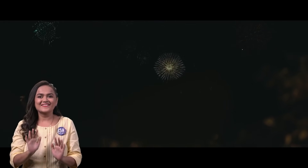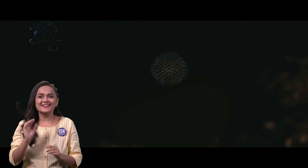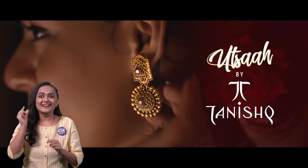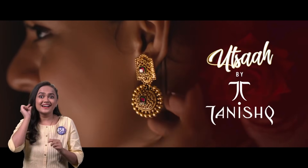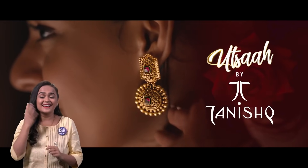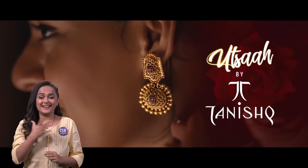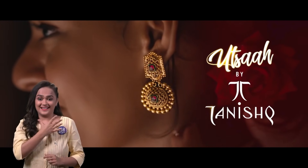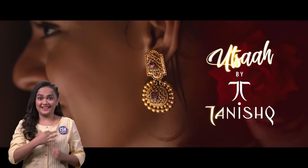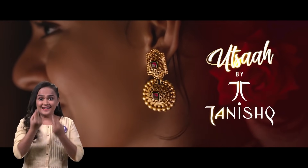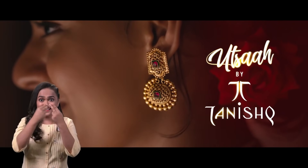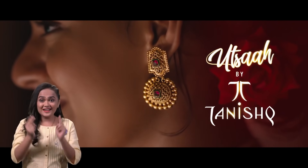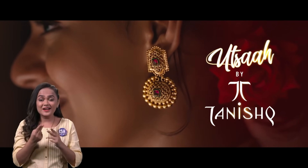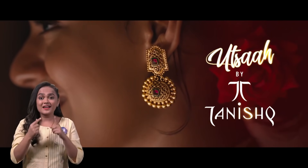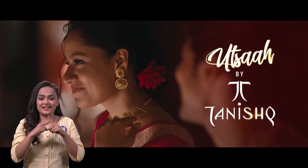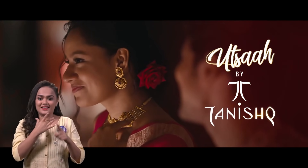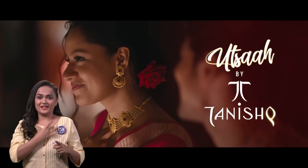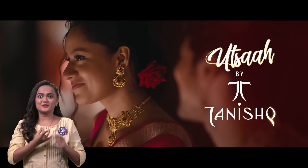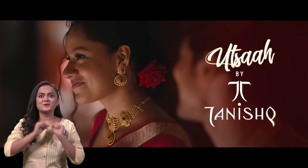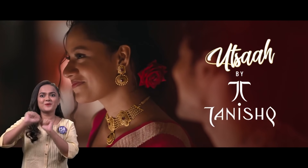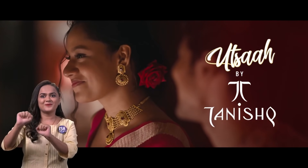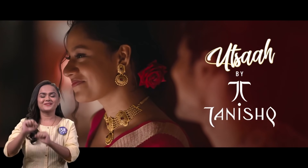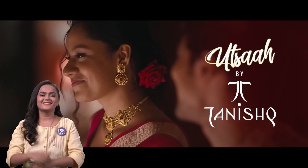उत्सा बाय तरिश्क